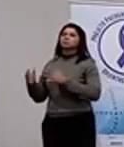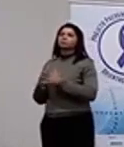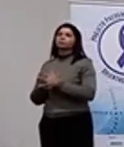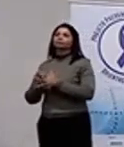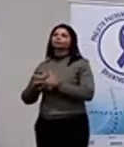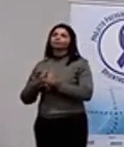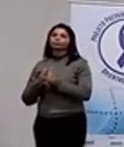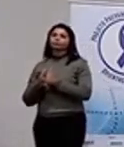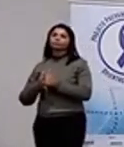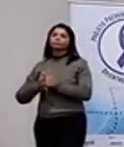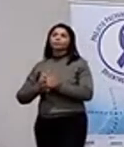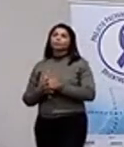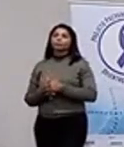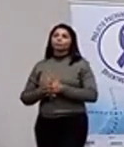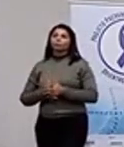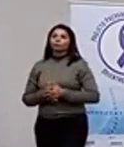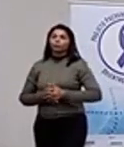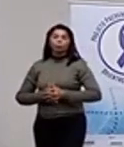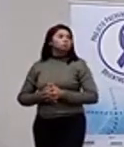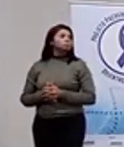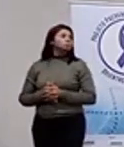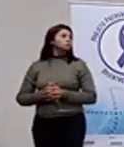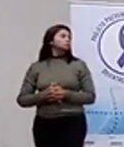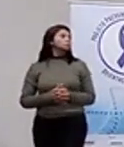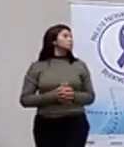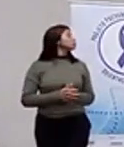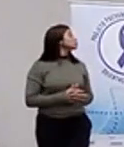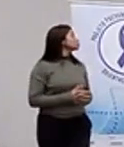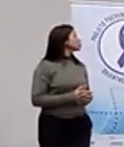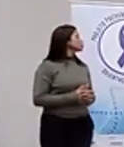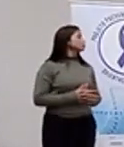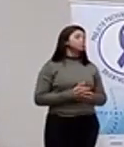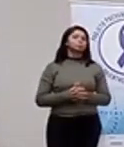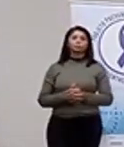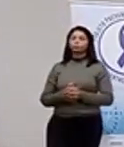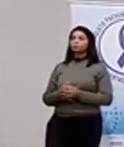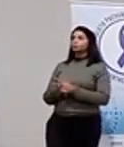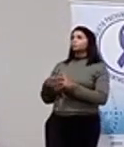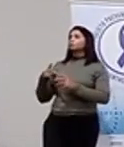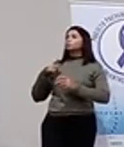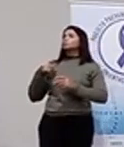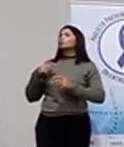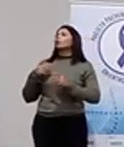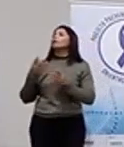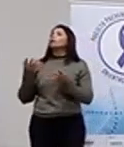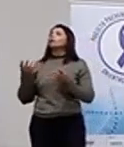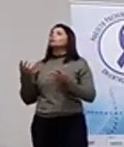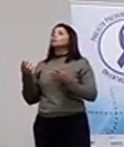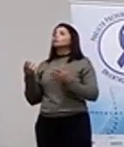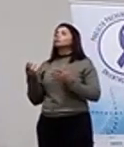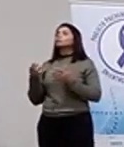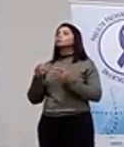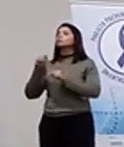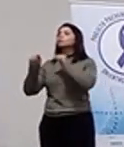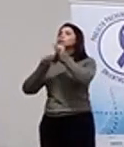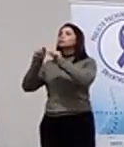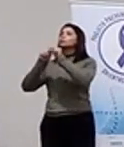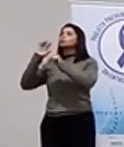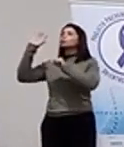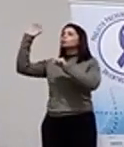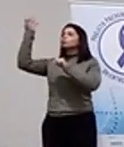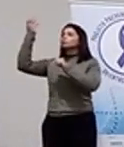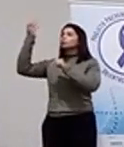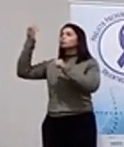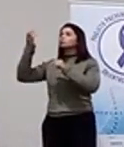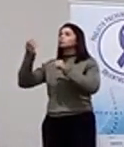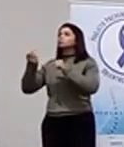Ops. Cadê aqui? Só para mostrar aqui o efeito de uma terapia como essa. Obrigado. Vejam esse pequeno